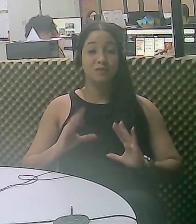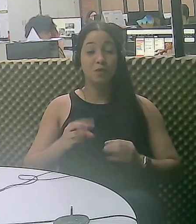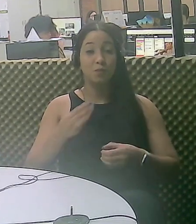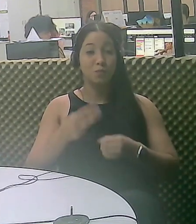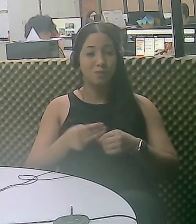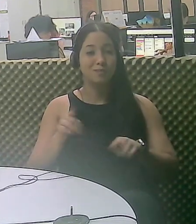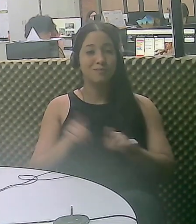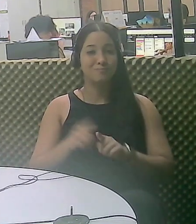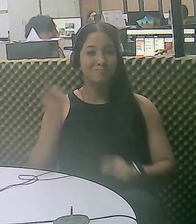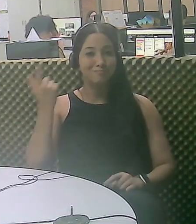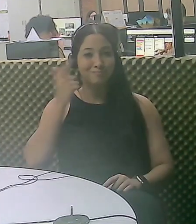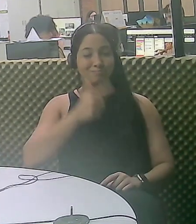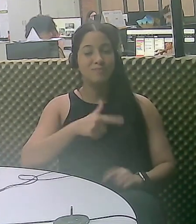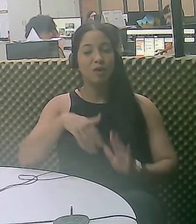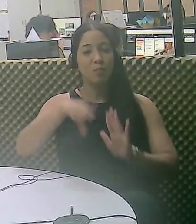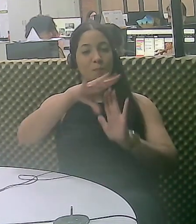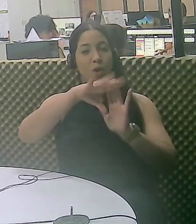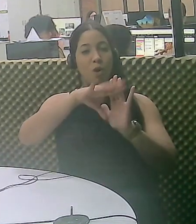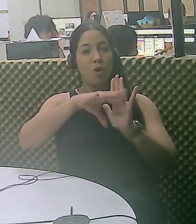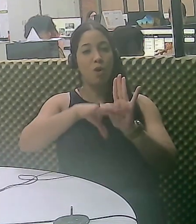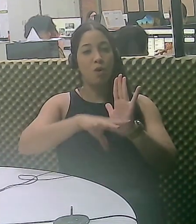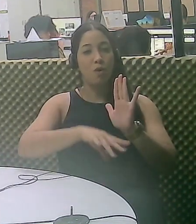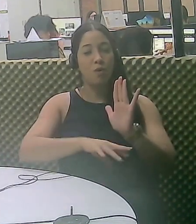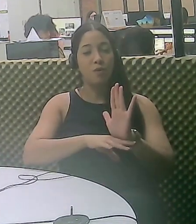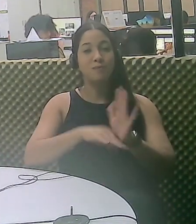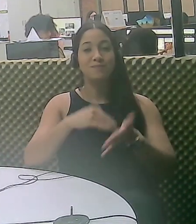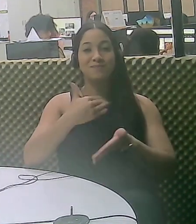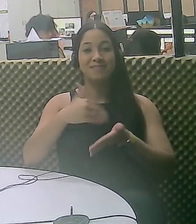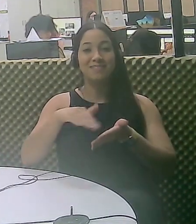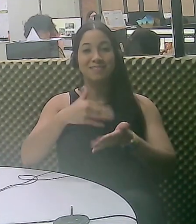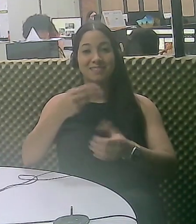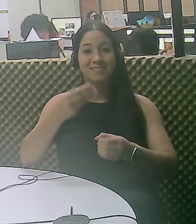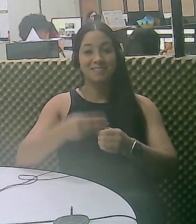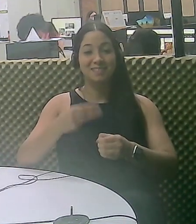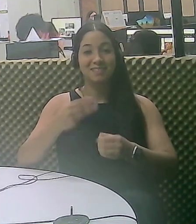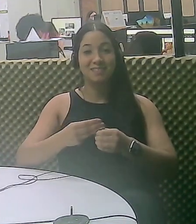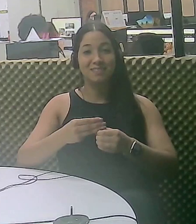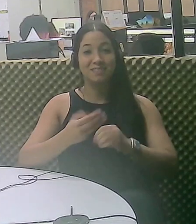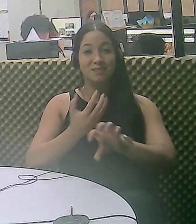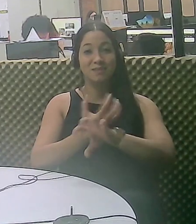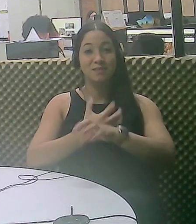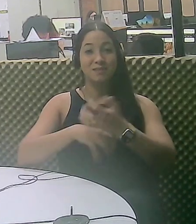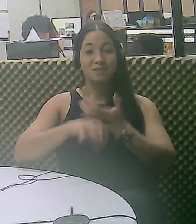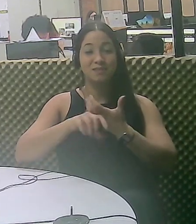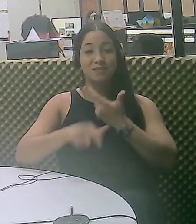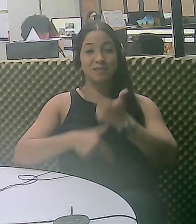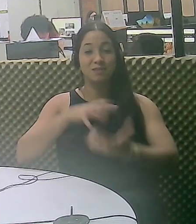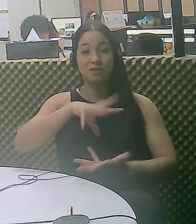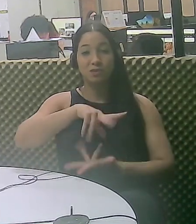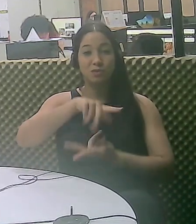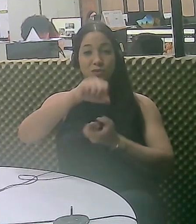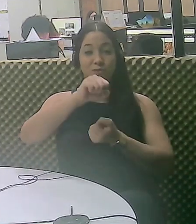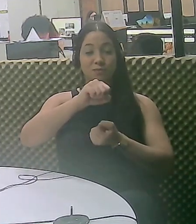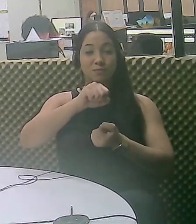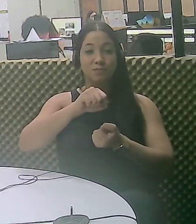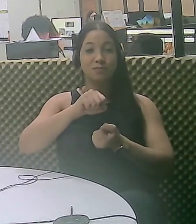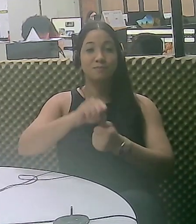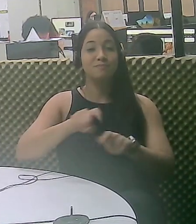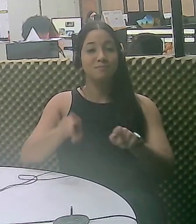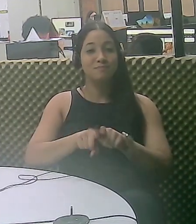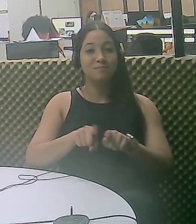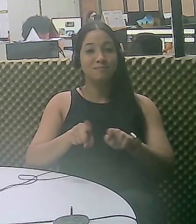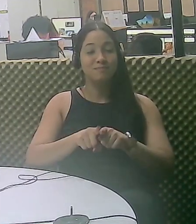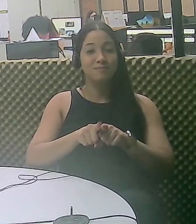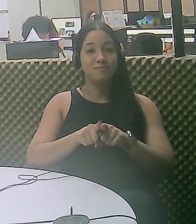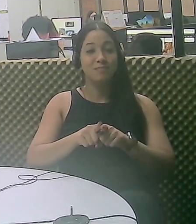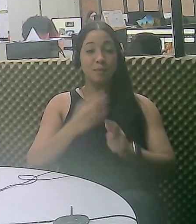serão contemplados seguindo o cronograma elaborado pela Secretaria Municipal de Meio Ambiente e Sustentabilidade e a partir